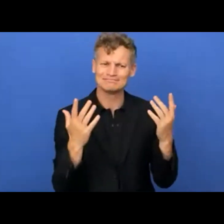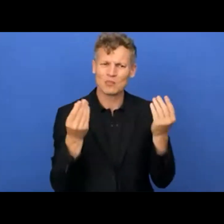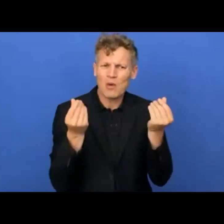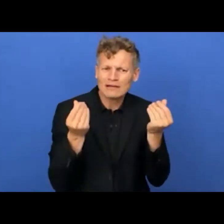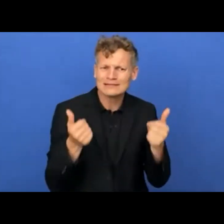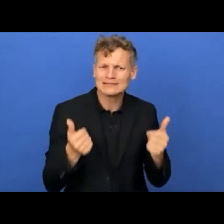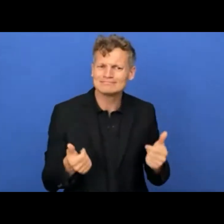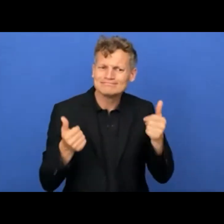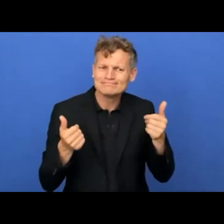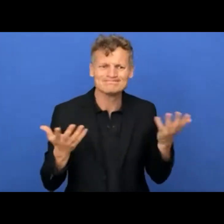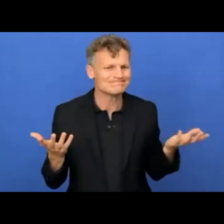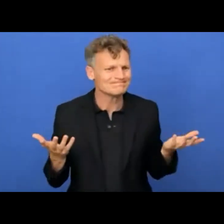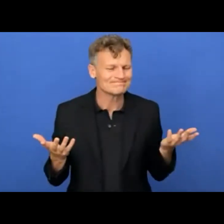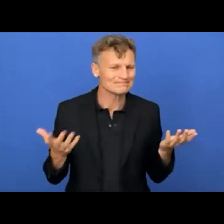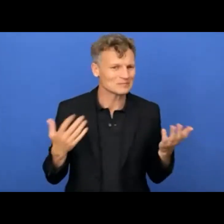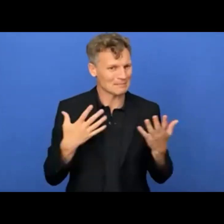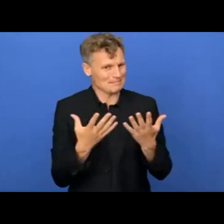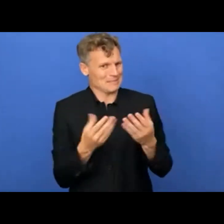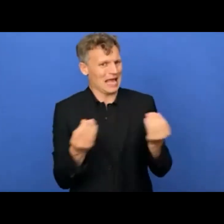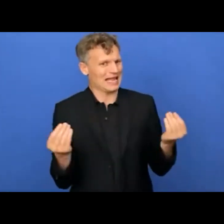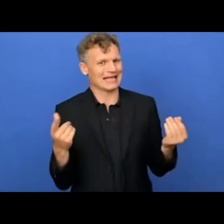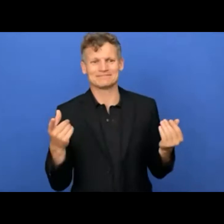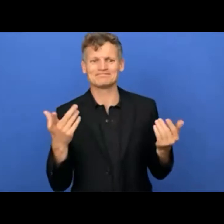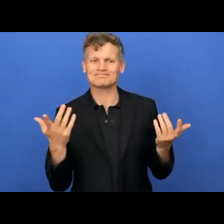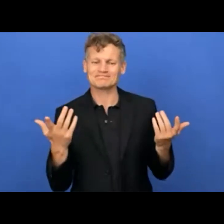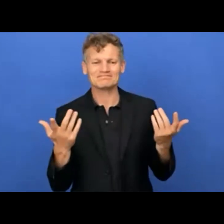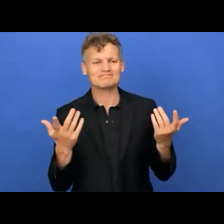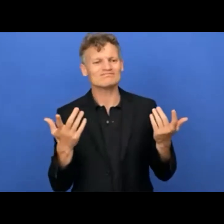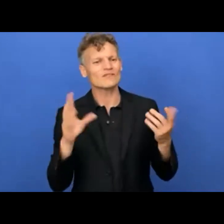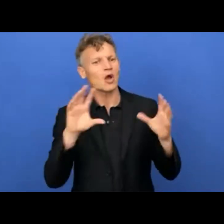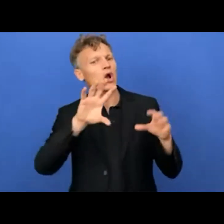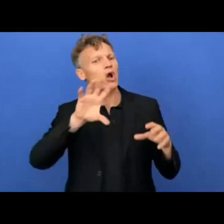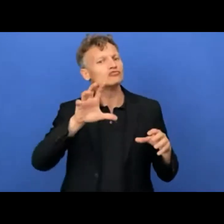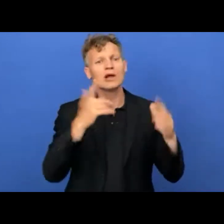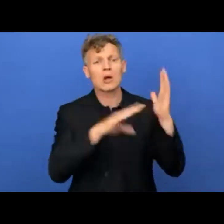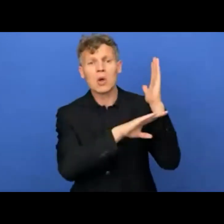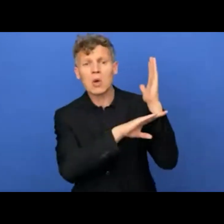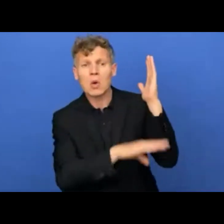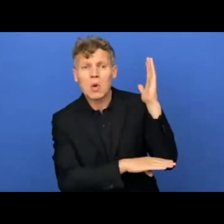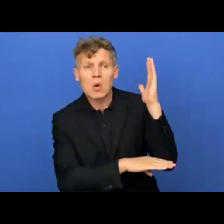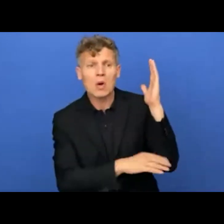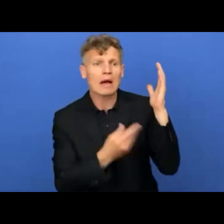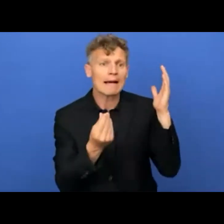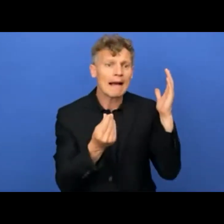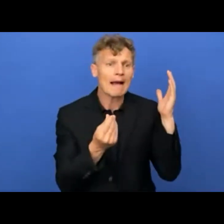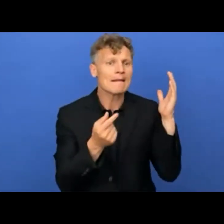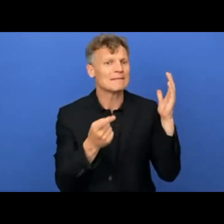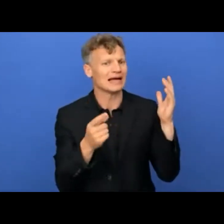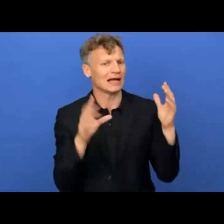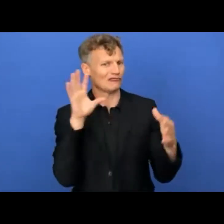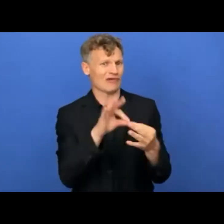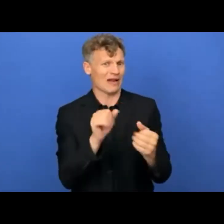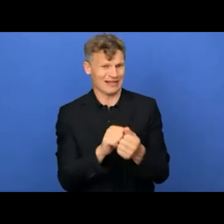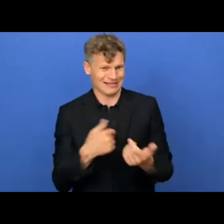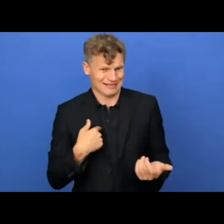Dans de nombreux cas, par exemple, la question de la qualité, notamment dans les pays à revenus faibles, se lie à la